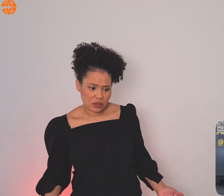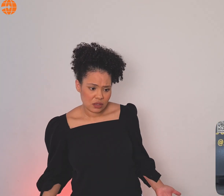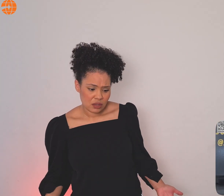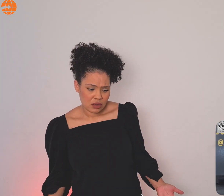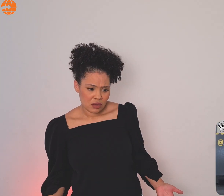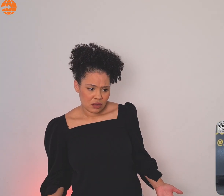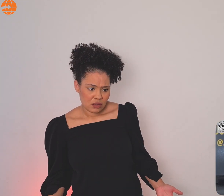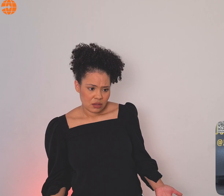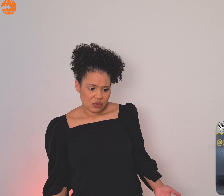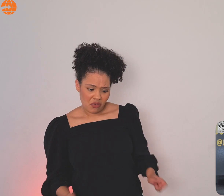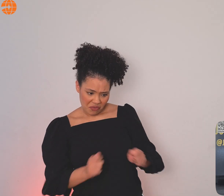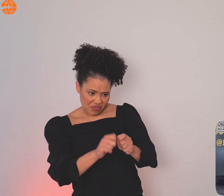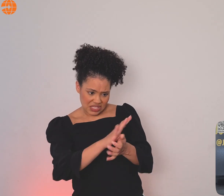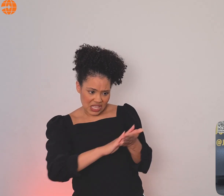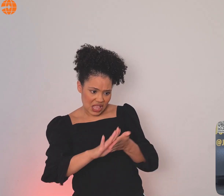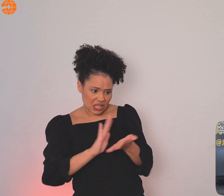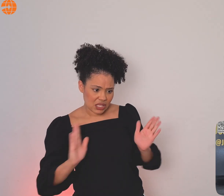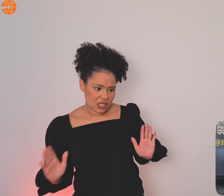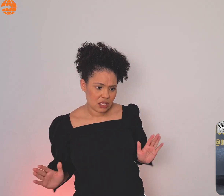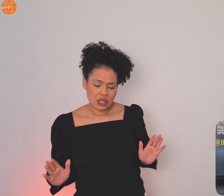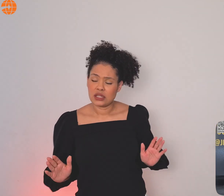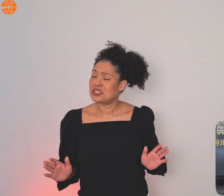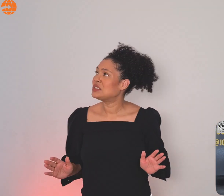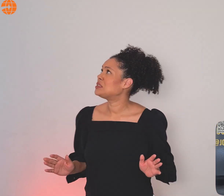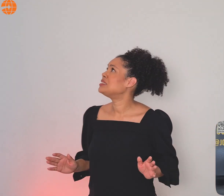Está com medo? Estou. Então avance.